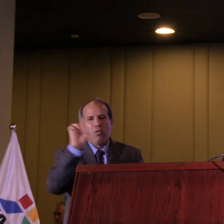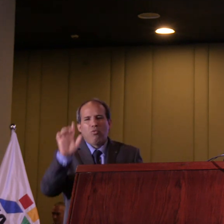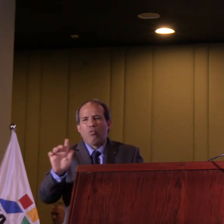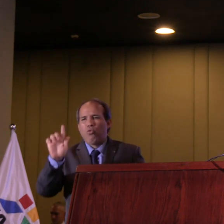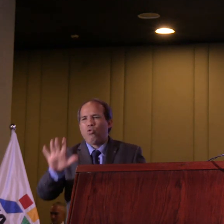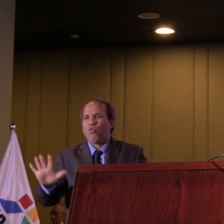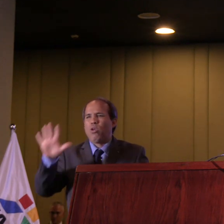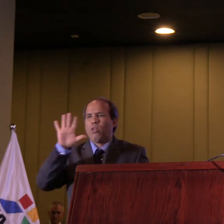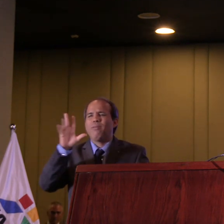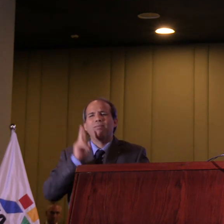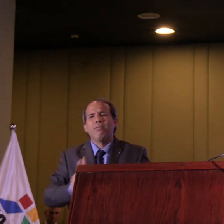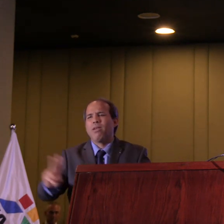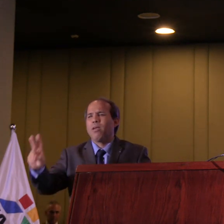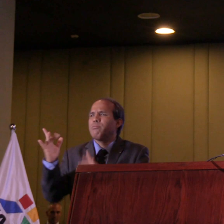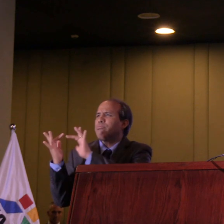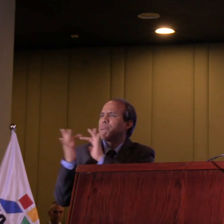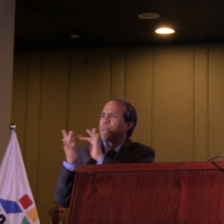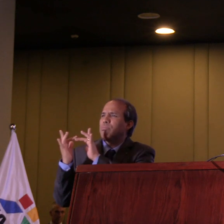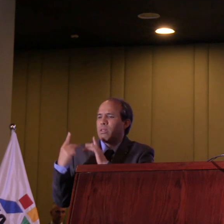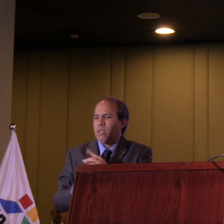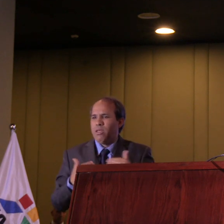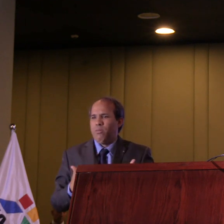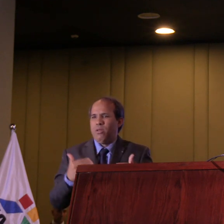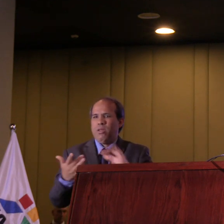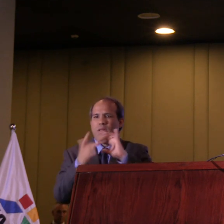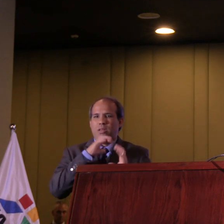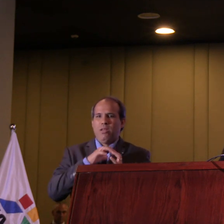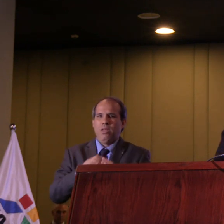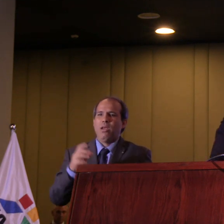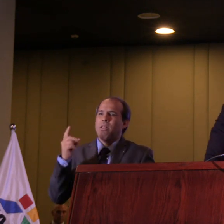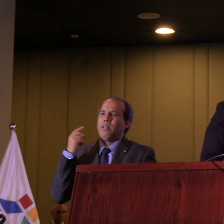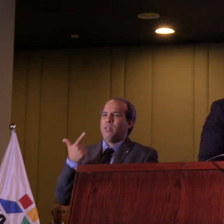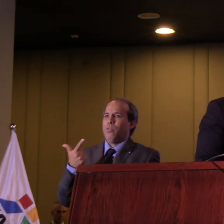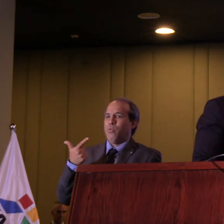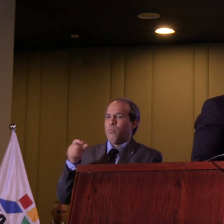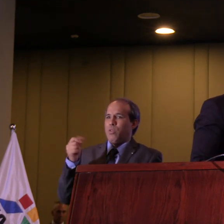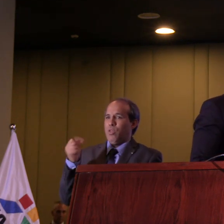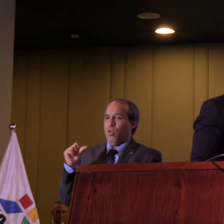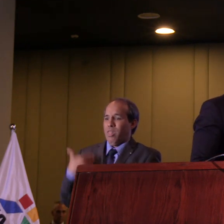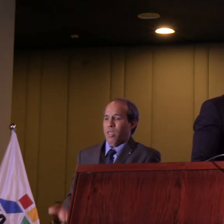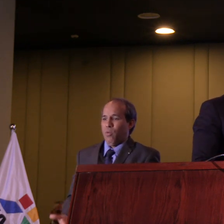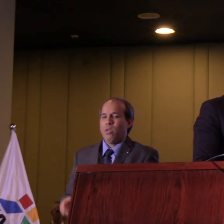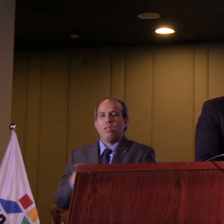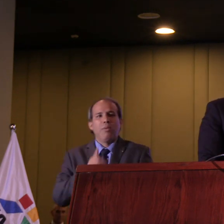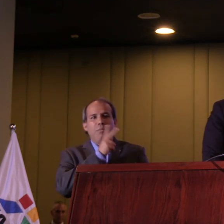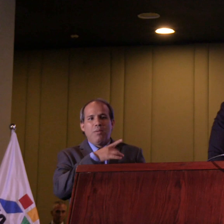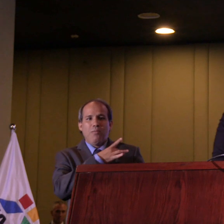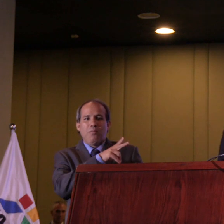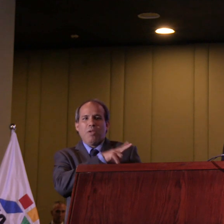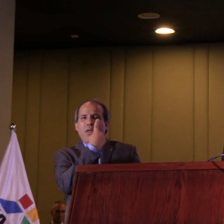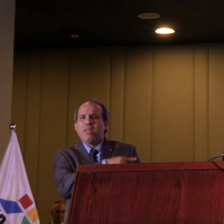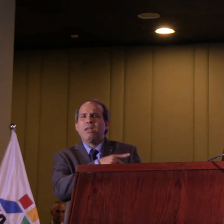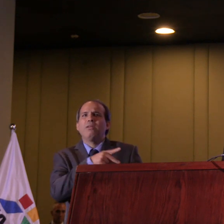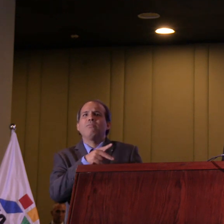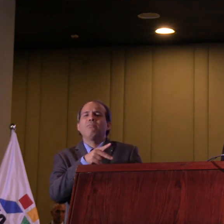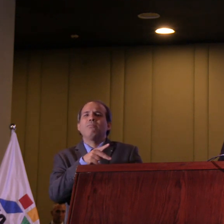pela contínua interlocução mantida com o Itamaraty desde 2019, bem como o seu empenho pessoal, almirante Risden,